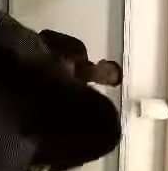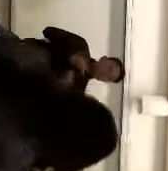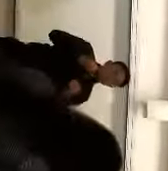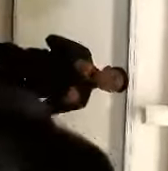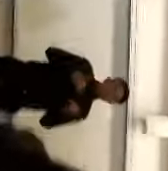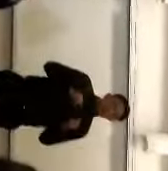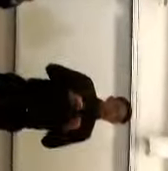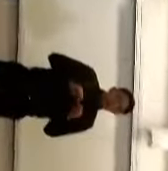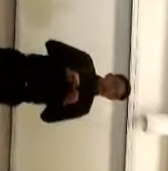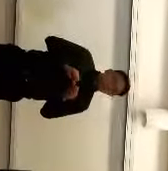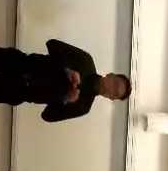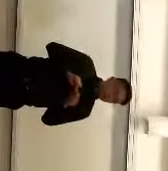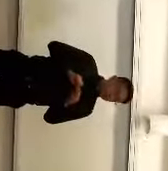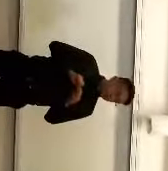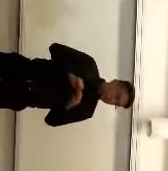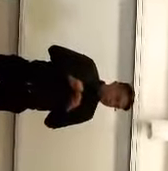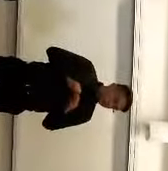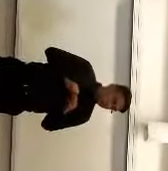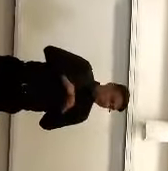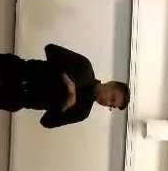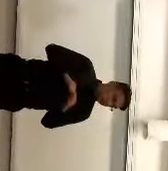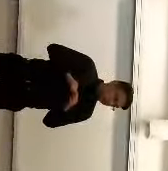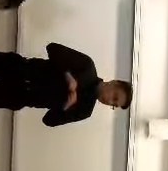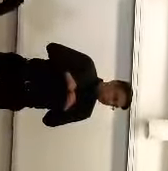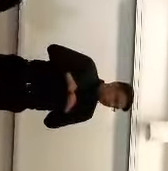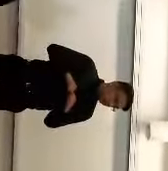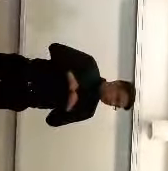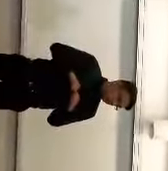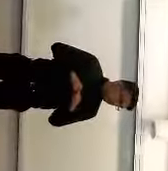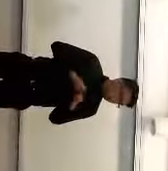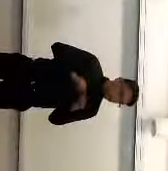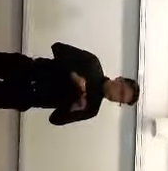hablaron. Siguiente. No.